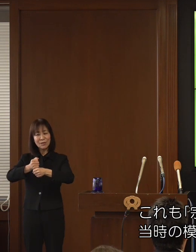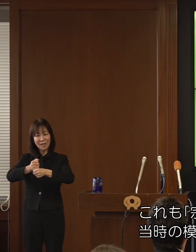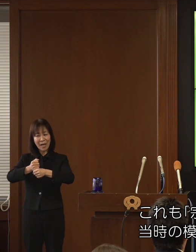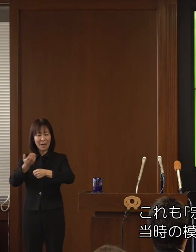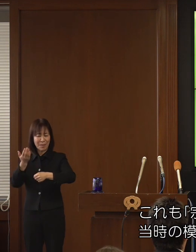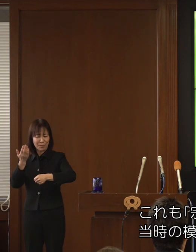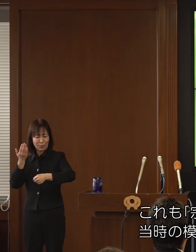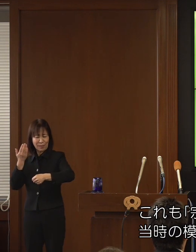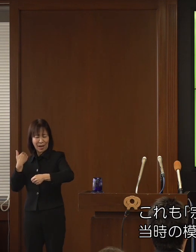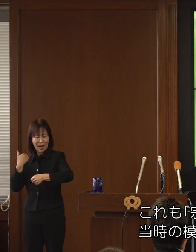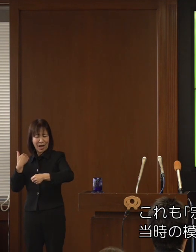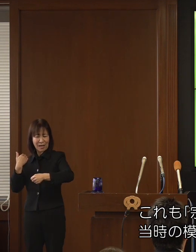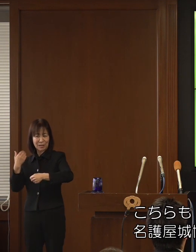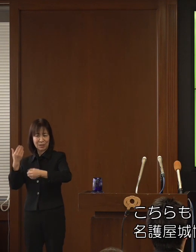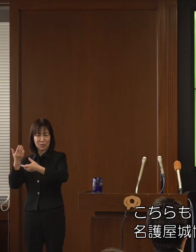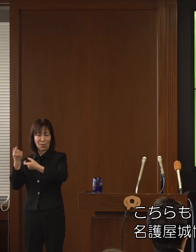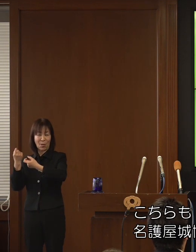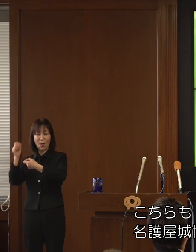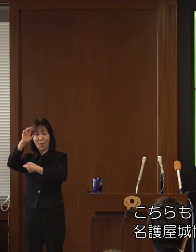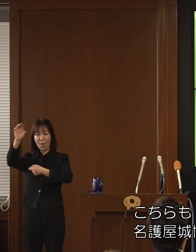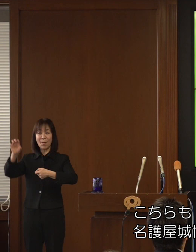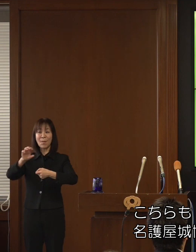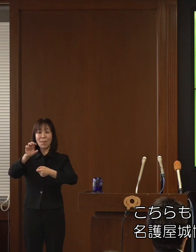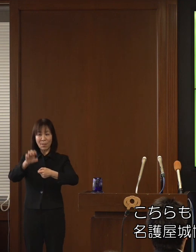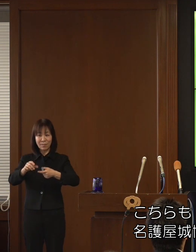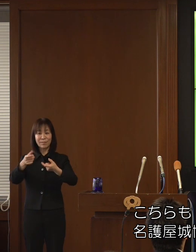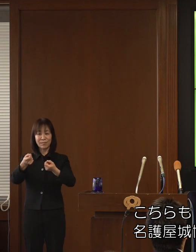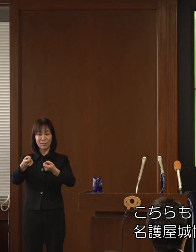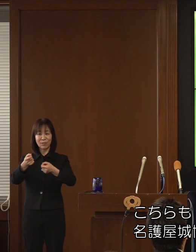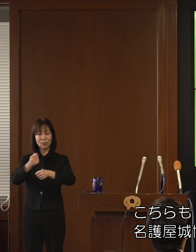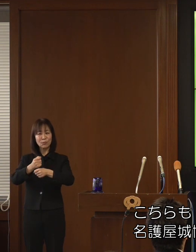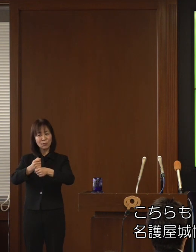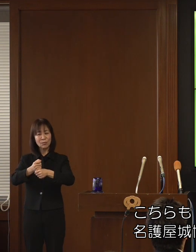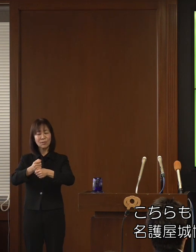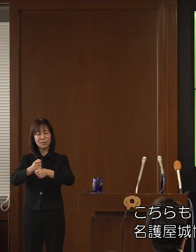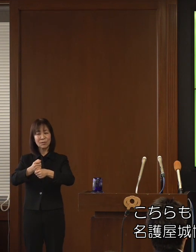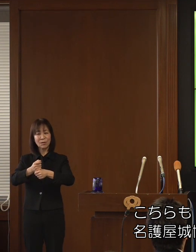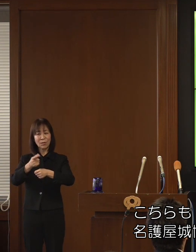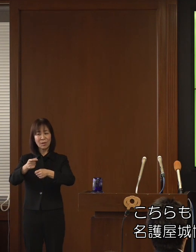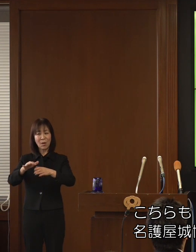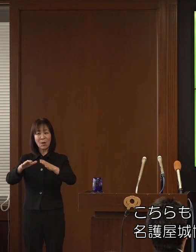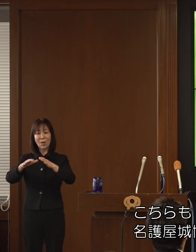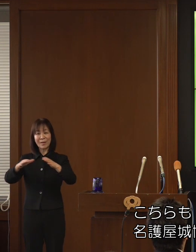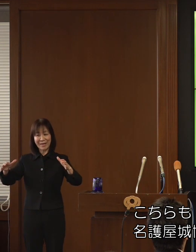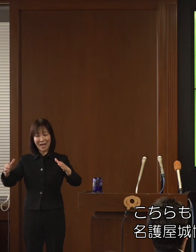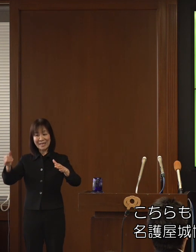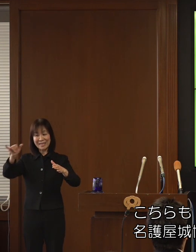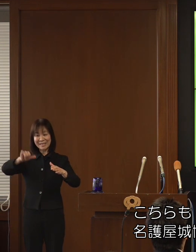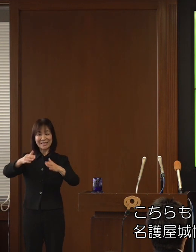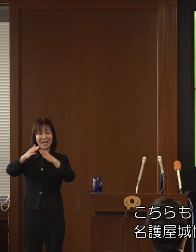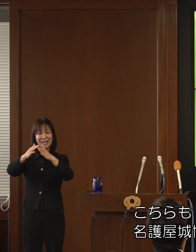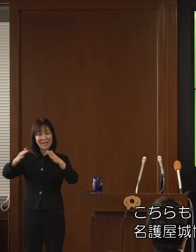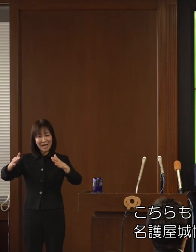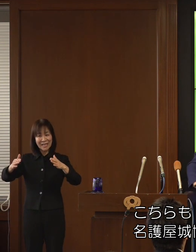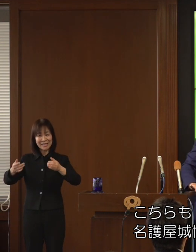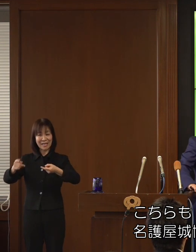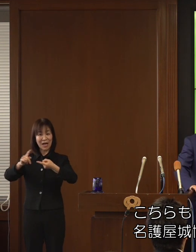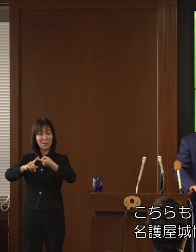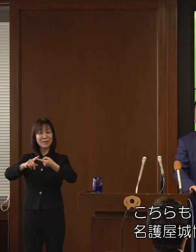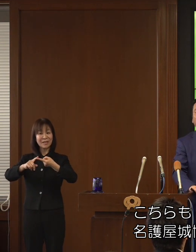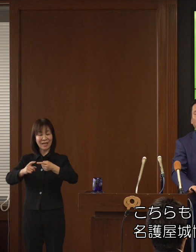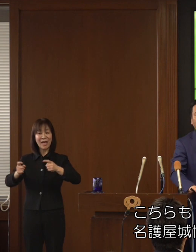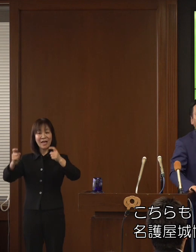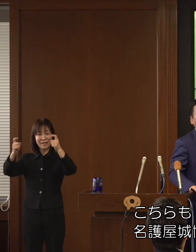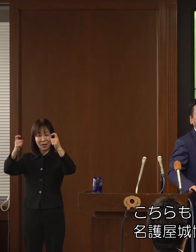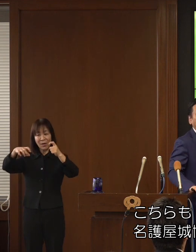当時の模様が書かれております。こちらもこの大茶会に合わせて名古屋城博物館に展